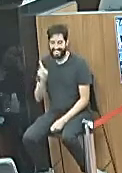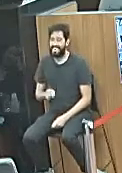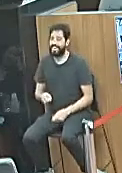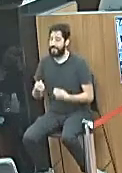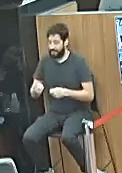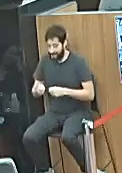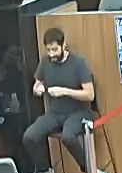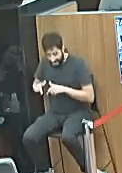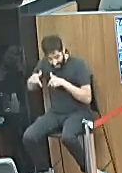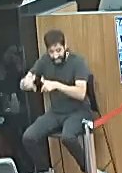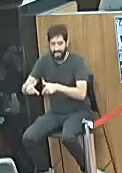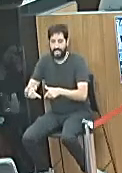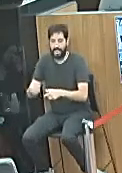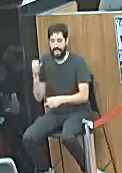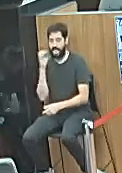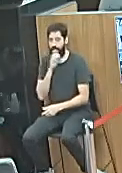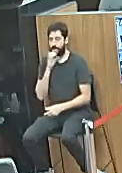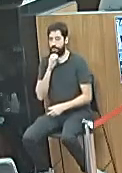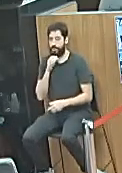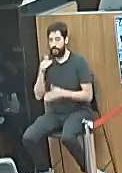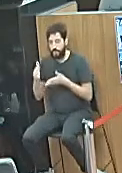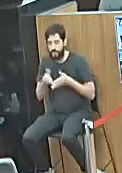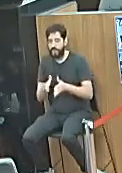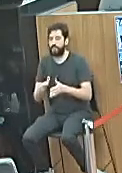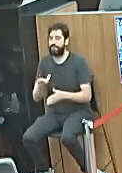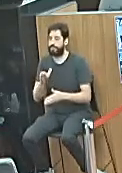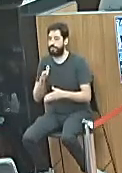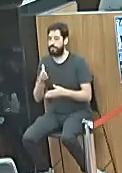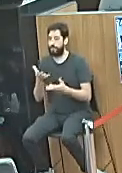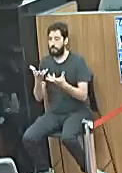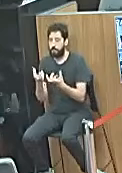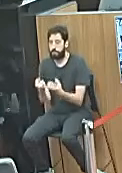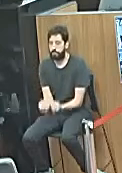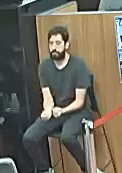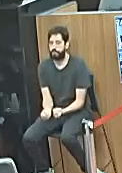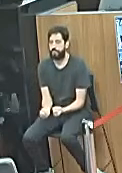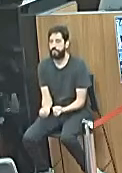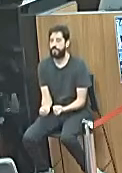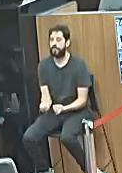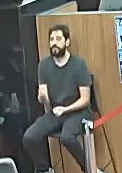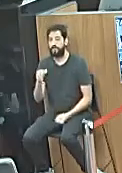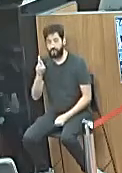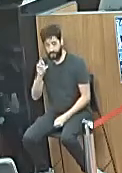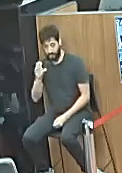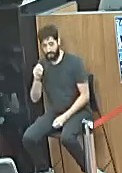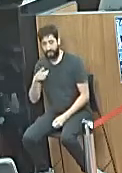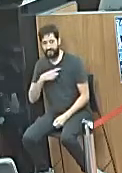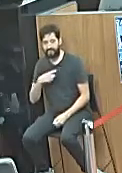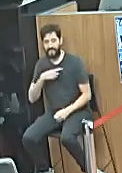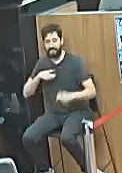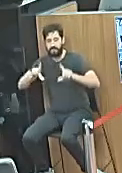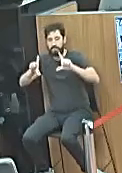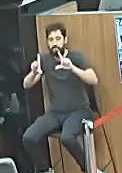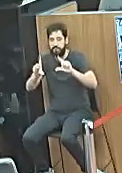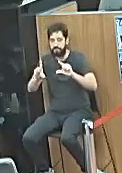nossos rios e córregos estão morrendo o rio araçuaí esse ano tem a menor razão de sua história chegamos a